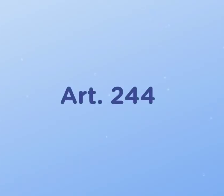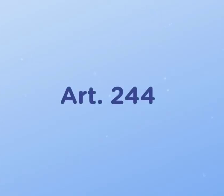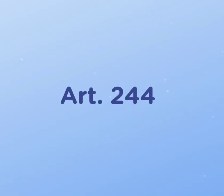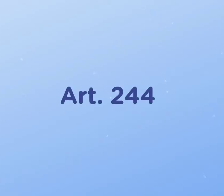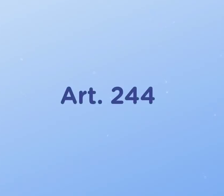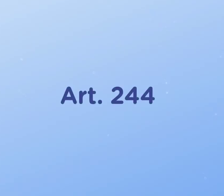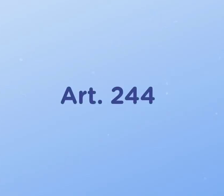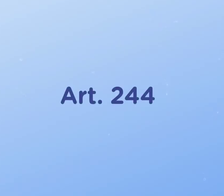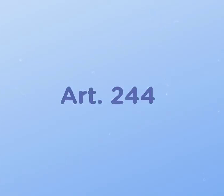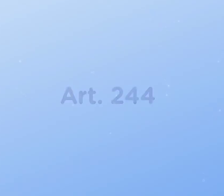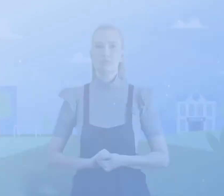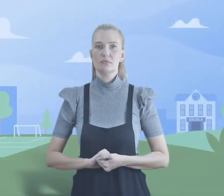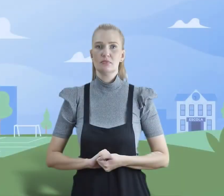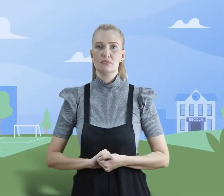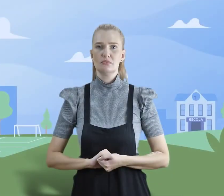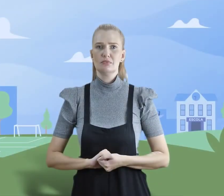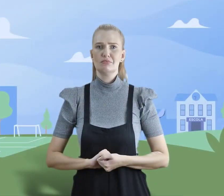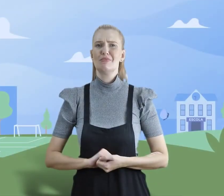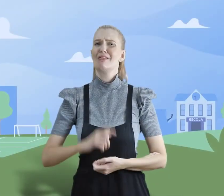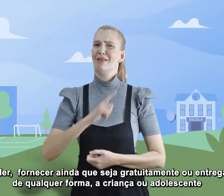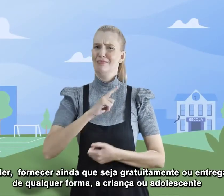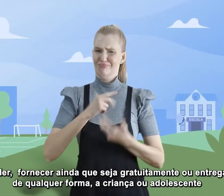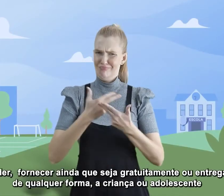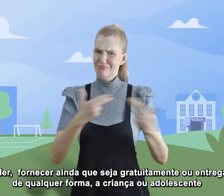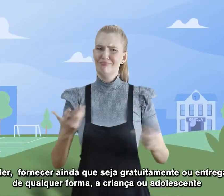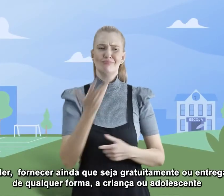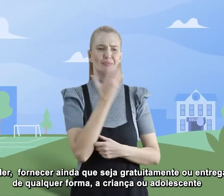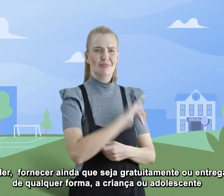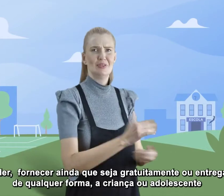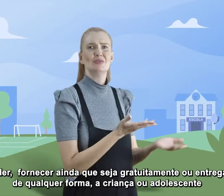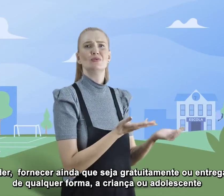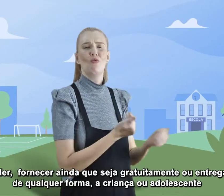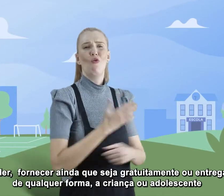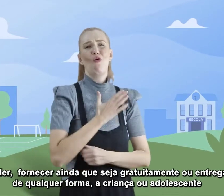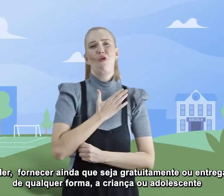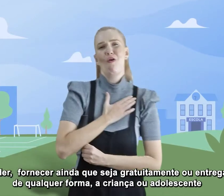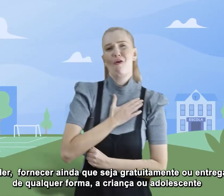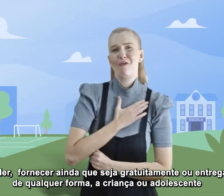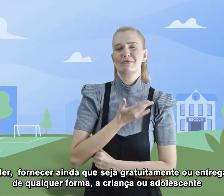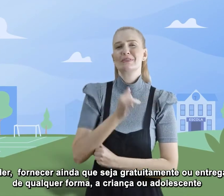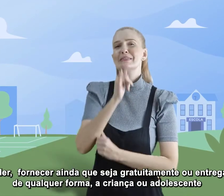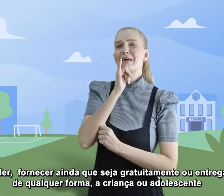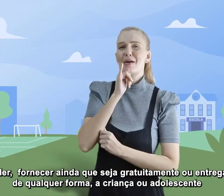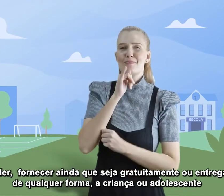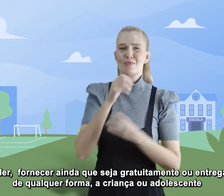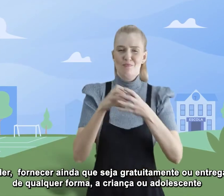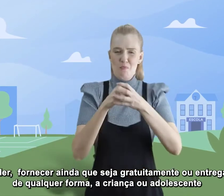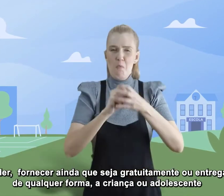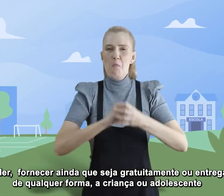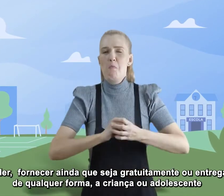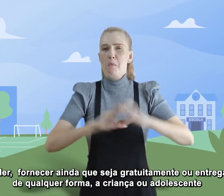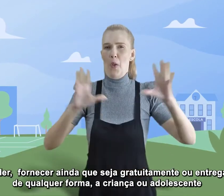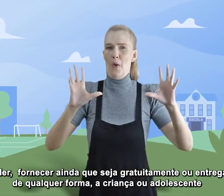Artigo 244. Vender, fornecer, ainda que seja